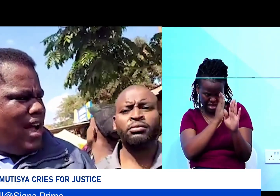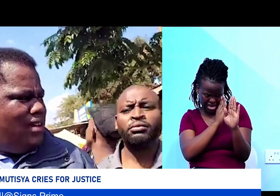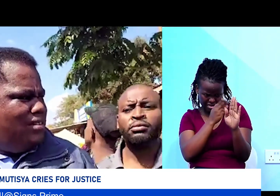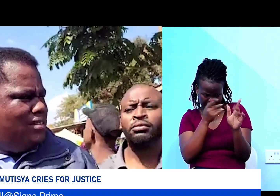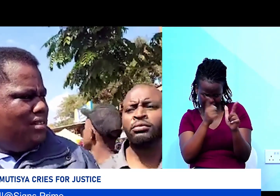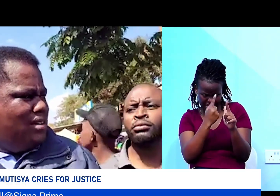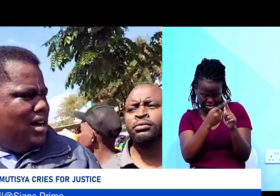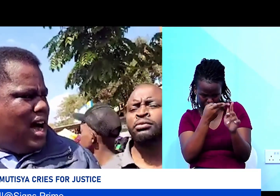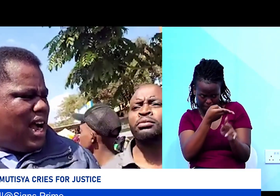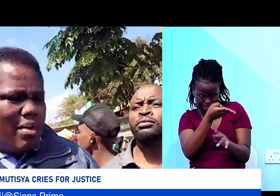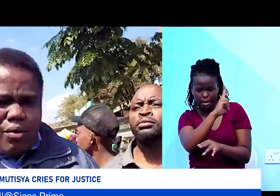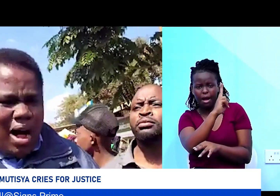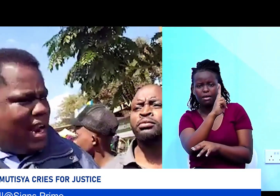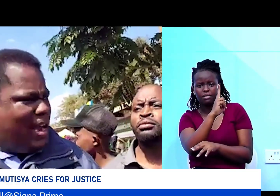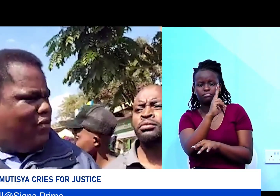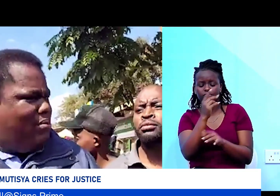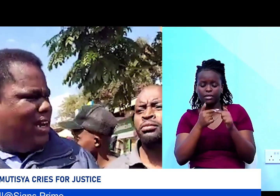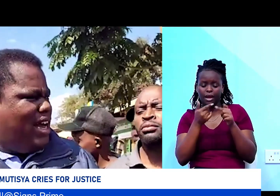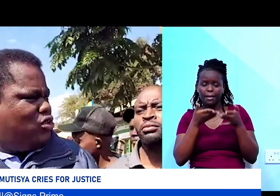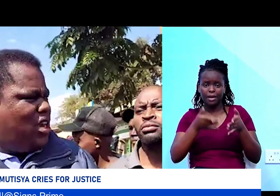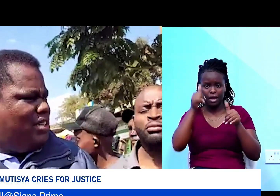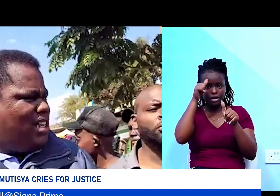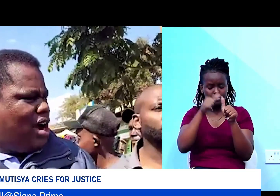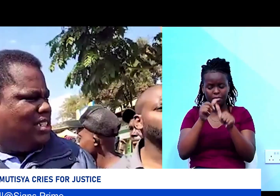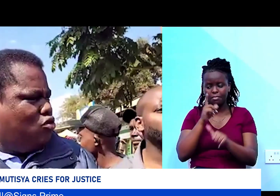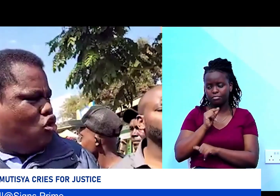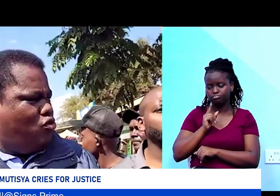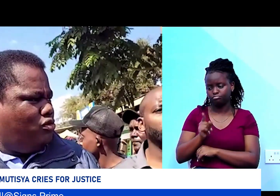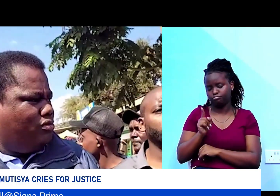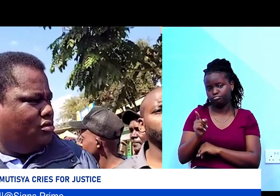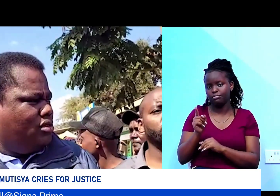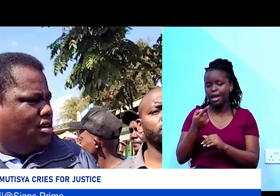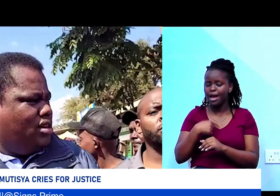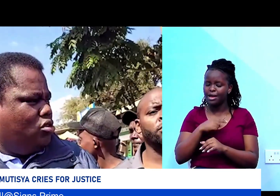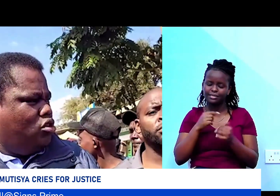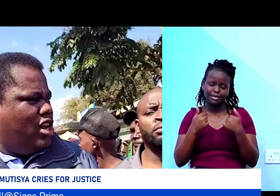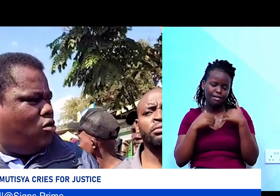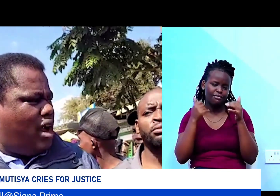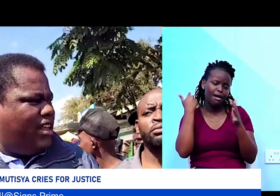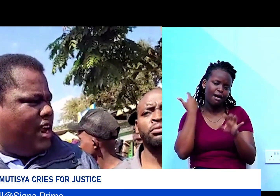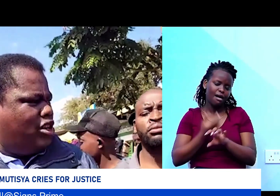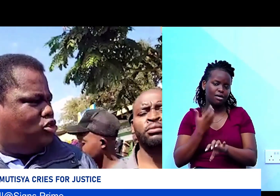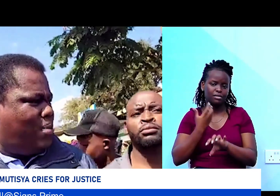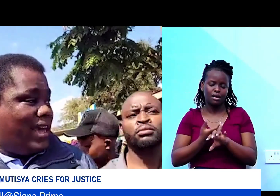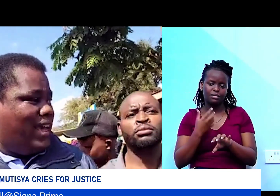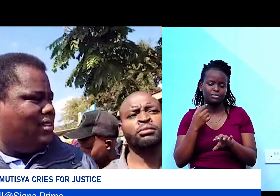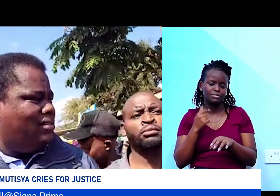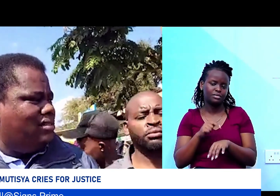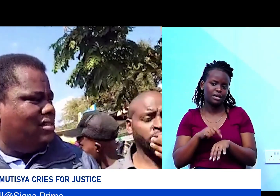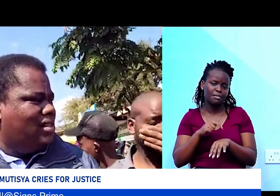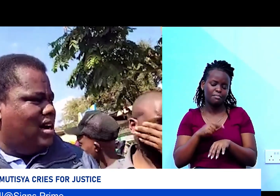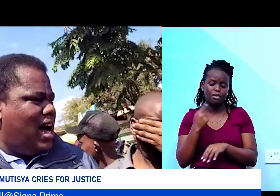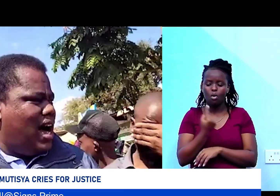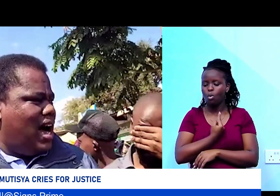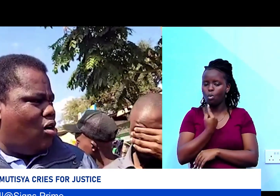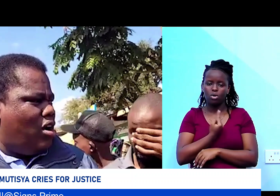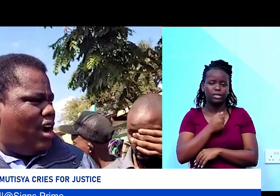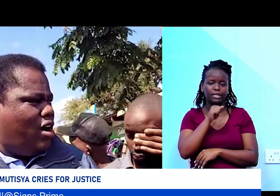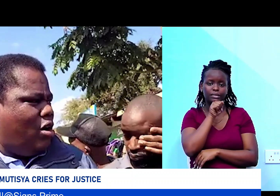kumkumbuka, maana kama familia tunapitia wakati mgumu. Huyu ndiye alikuwa kijana wetu wa pekee. Kuna wadada